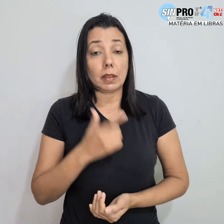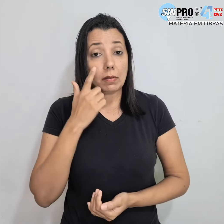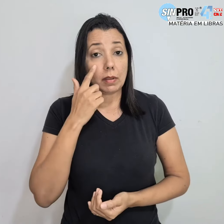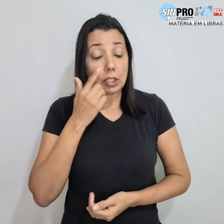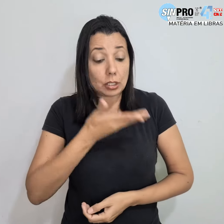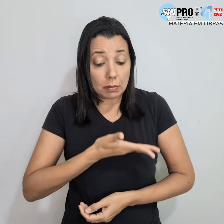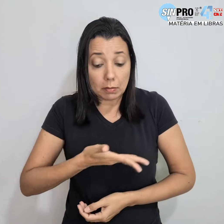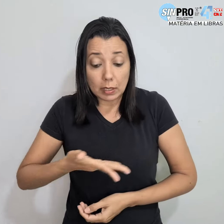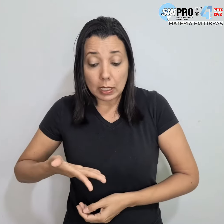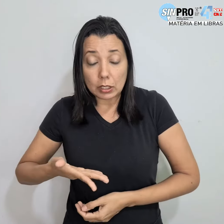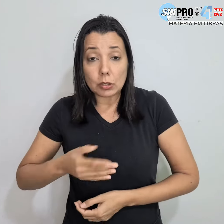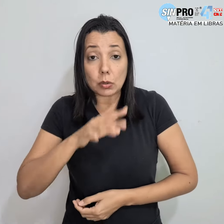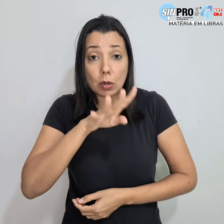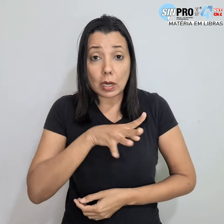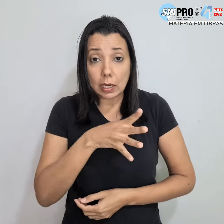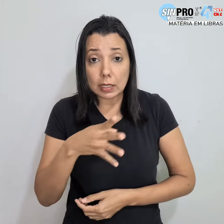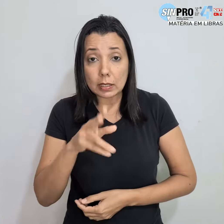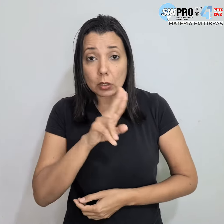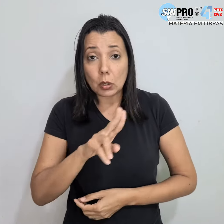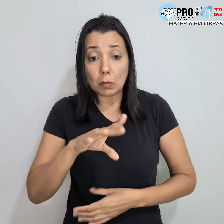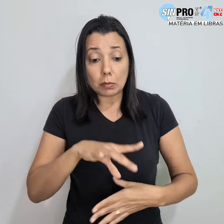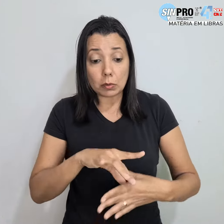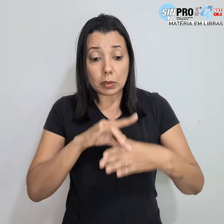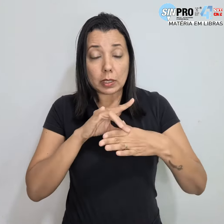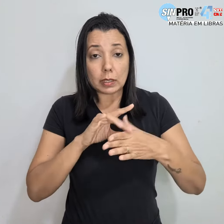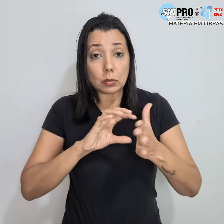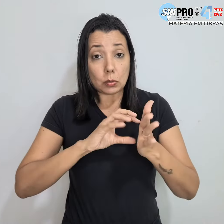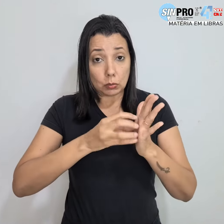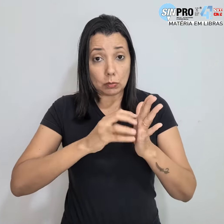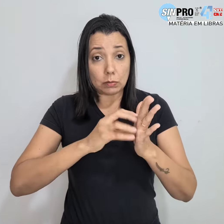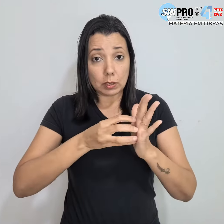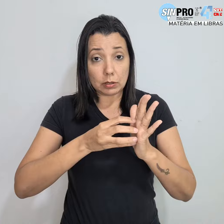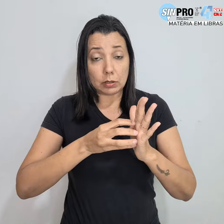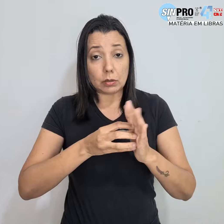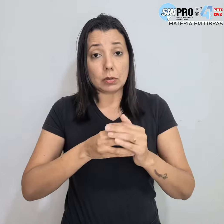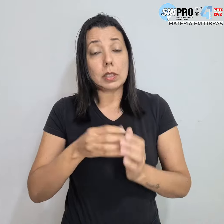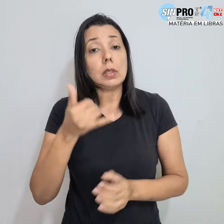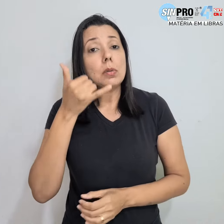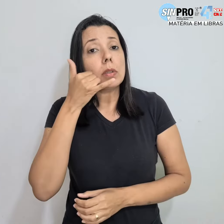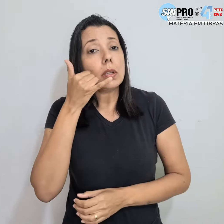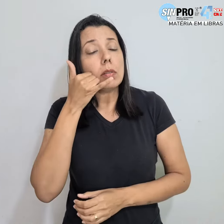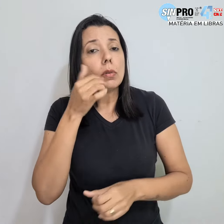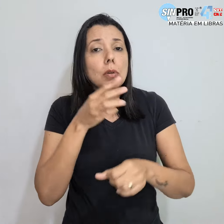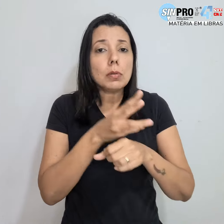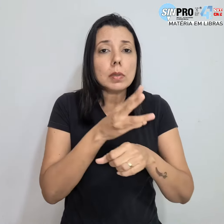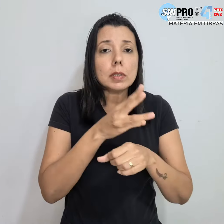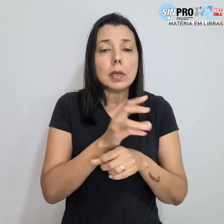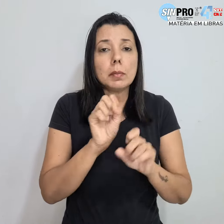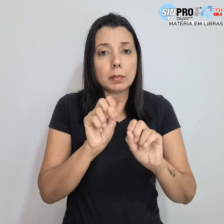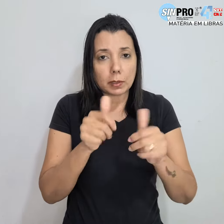Confira abaixo a lista com o nome dos líderes dos partidos e os telefones de WhatsApp.